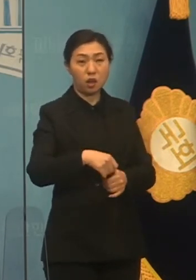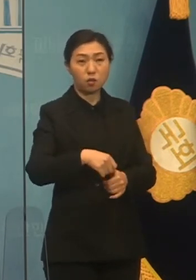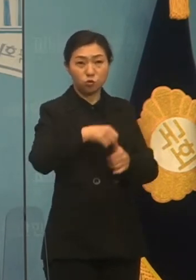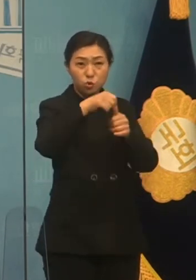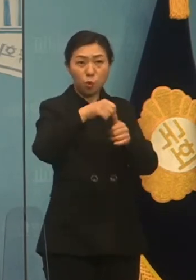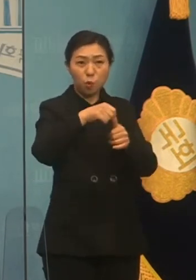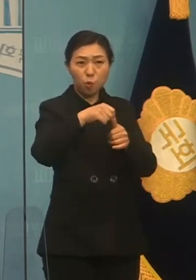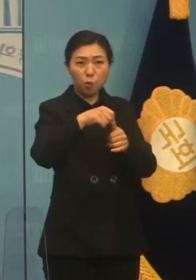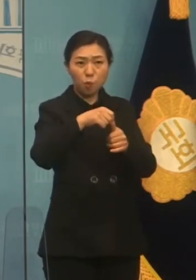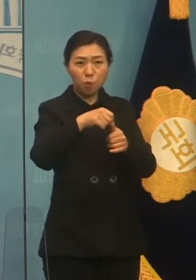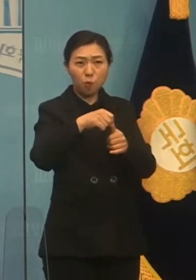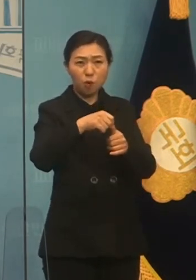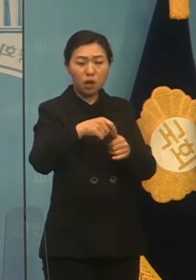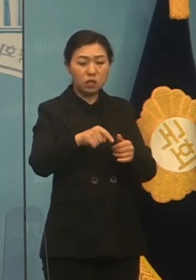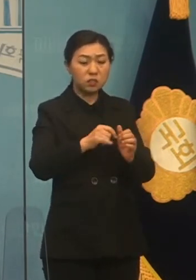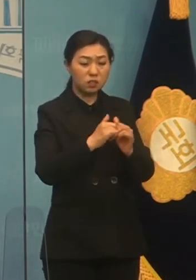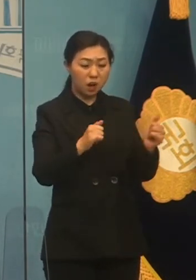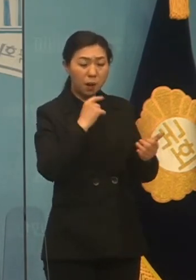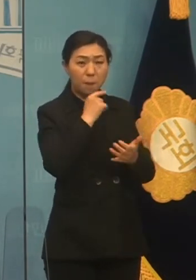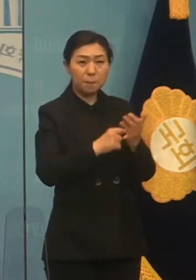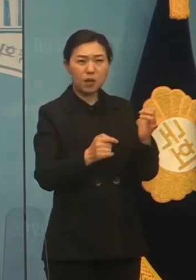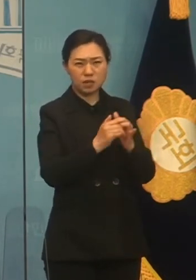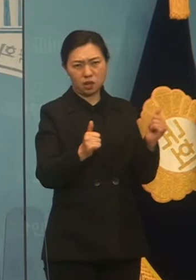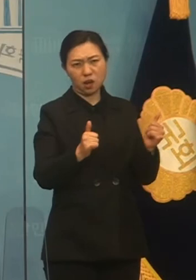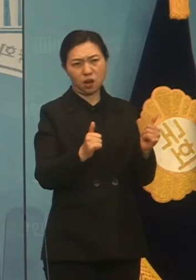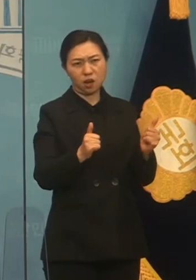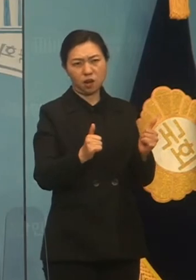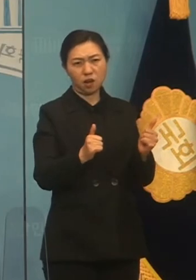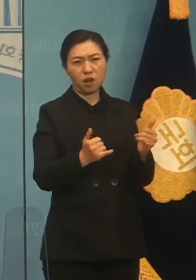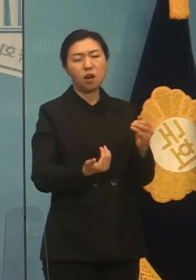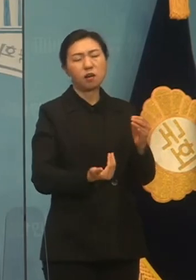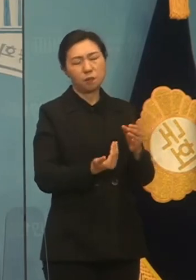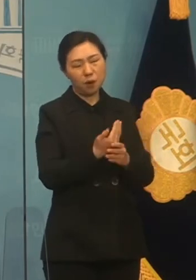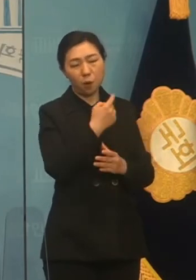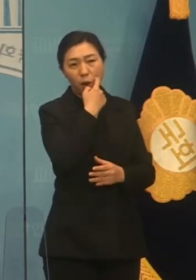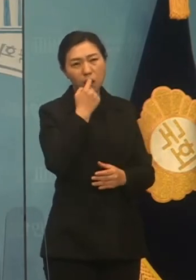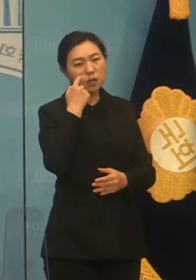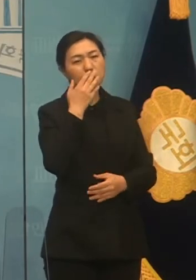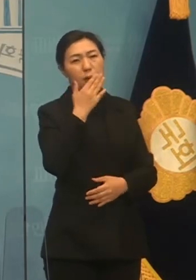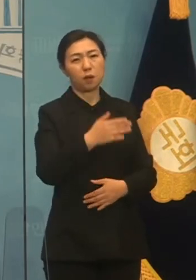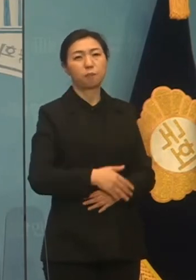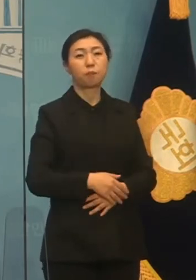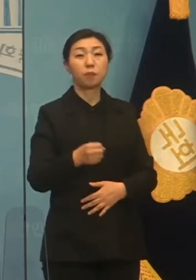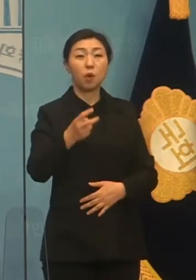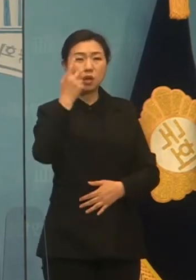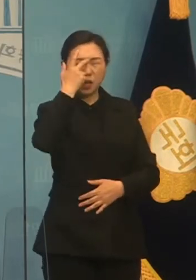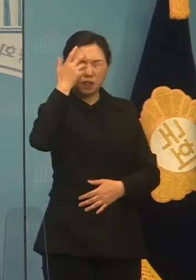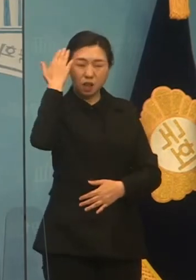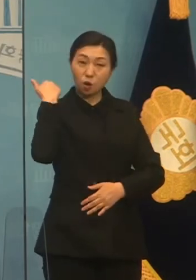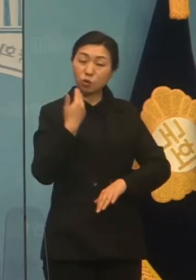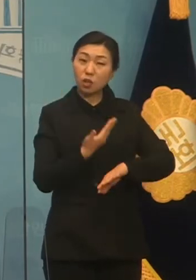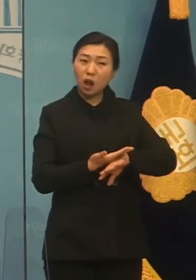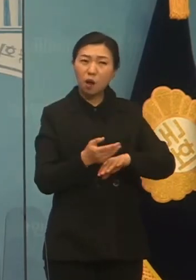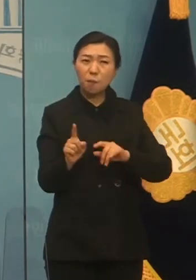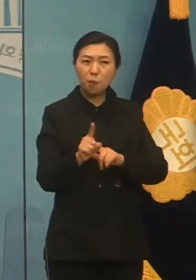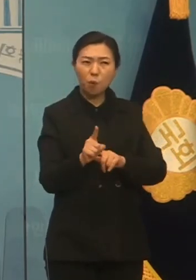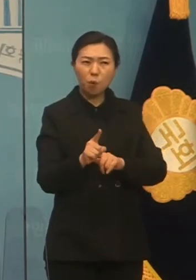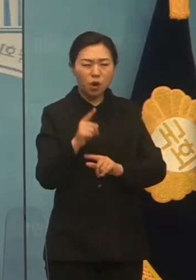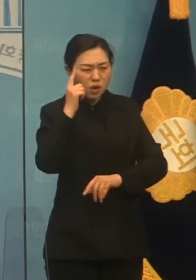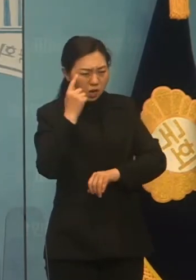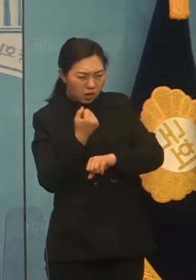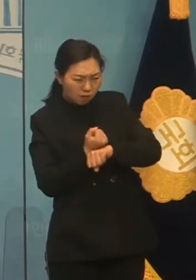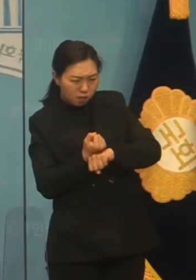피해로 밝혀지는 경우가 있을 수 있습니다. 그리고 이제는 예전과 달리 상당한